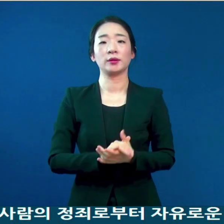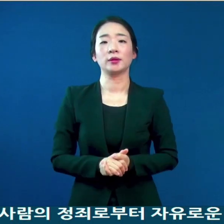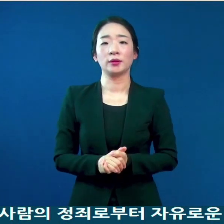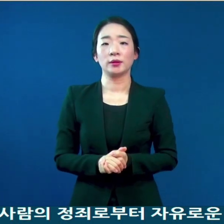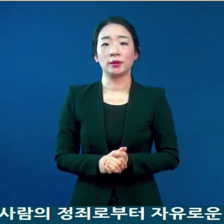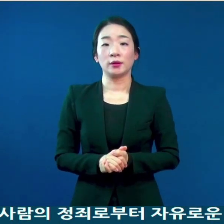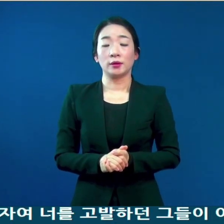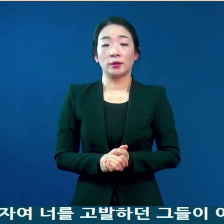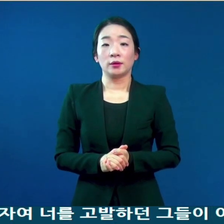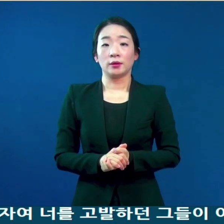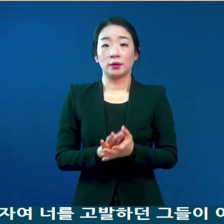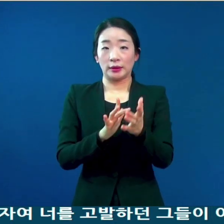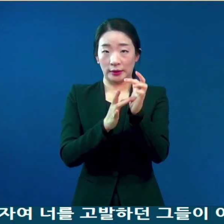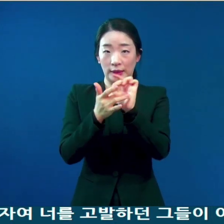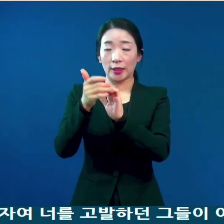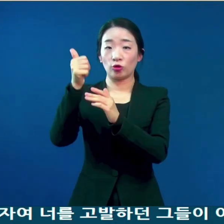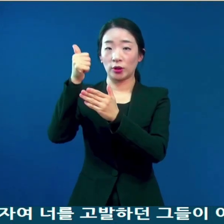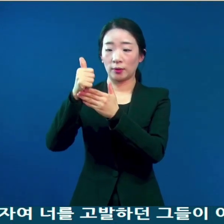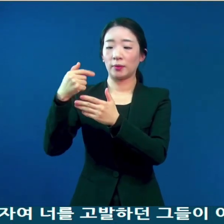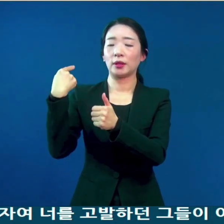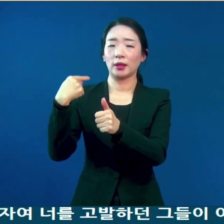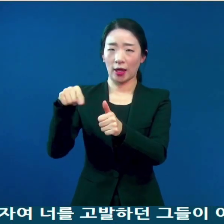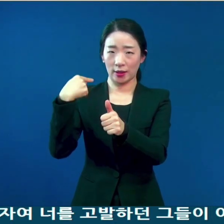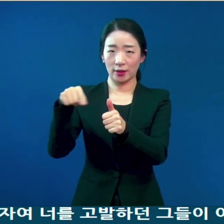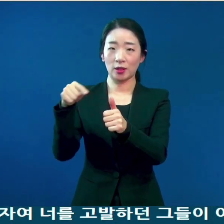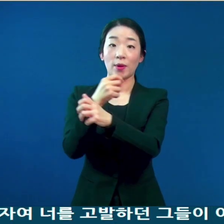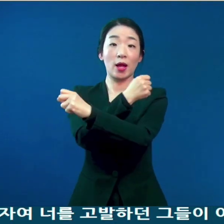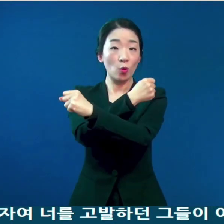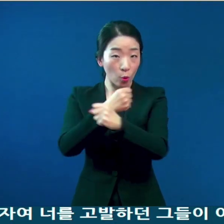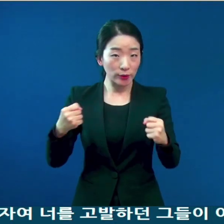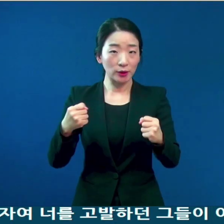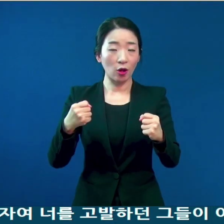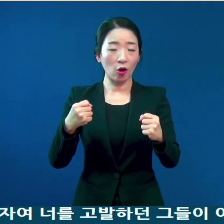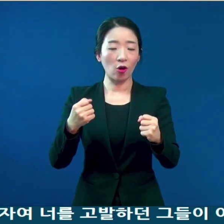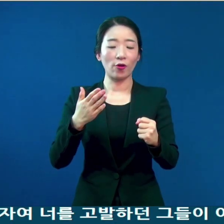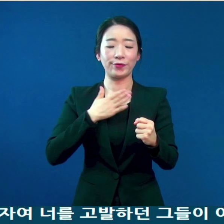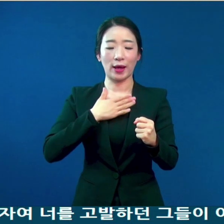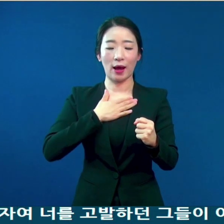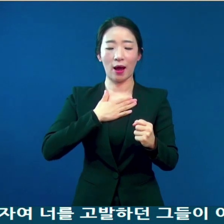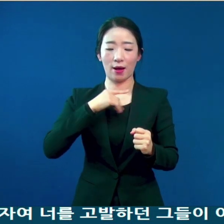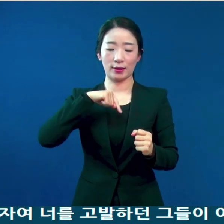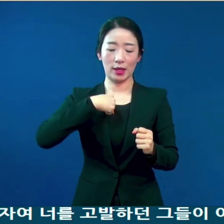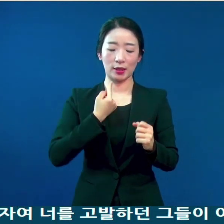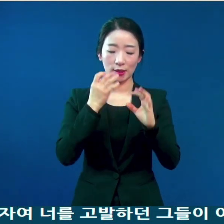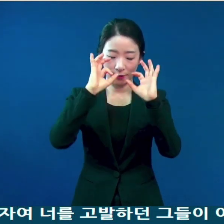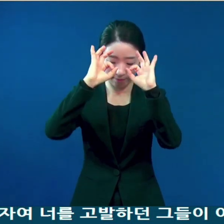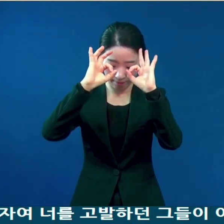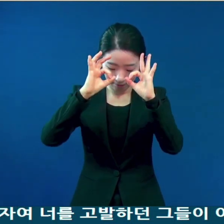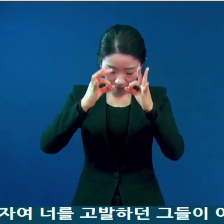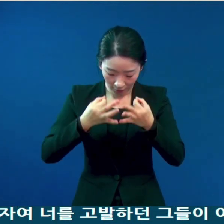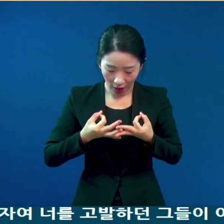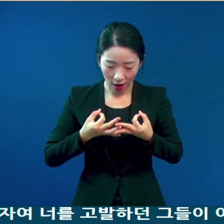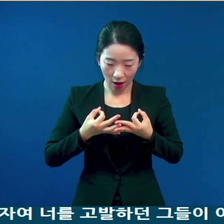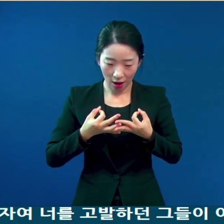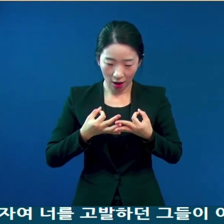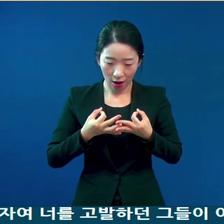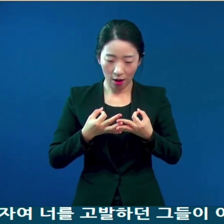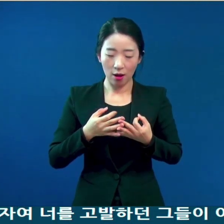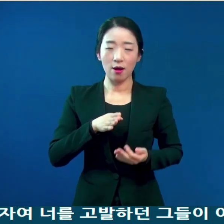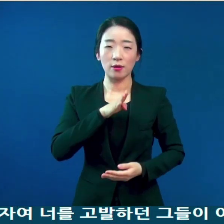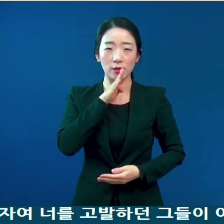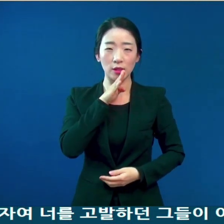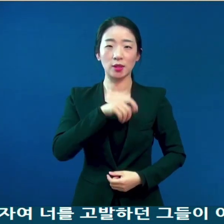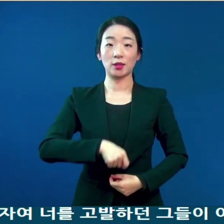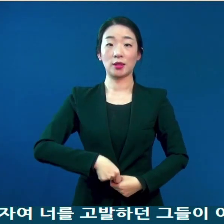오늘 예수님께서 우리에게 가르쳐준 용서의 교훈 중에는 나 자신을 돌아보라, 그 다음에 진정한